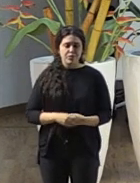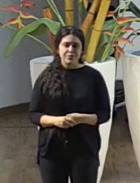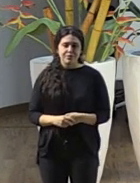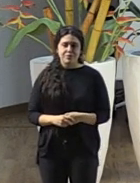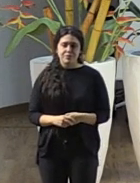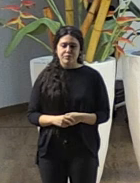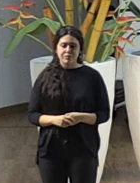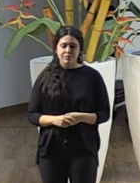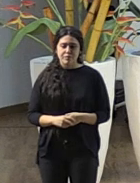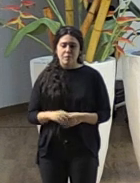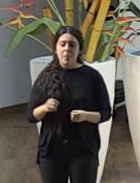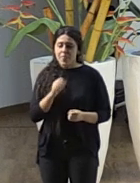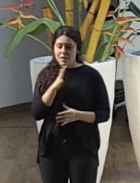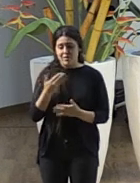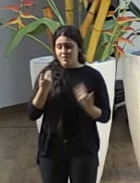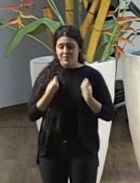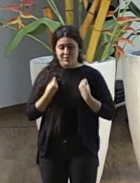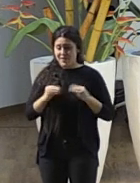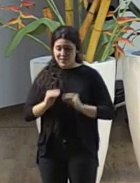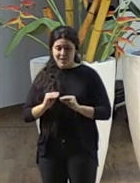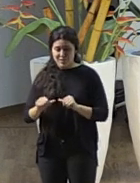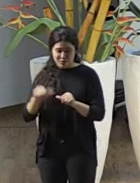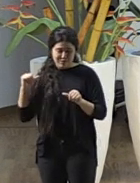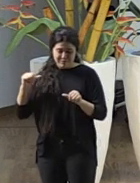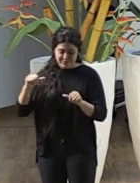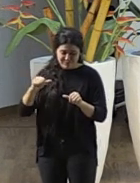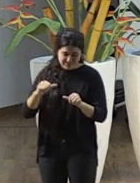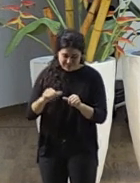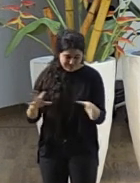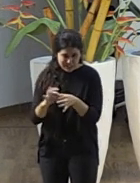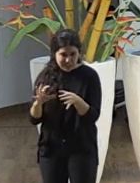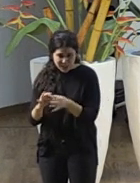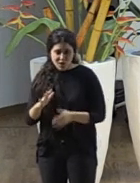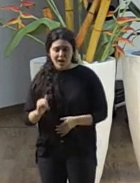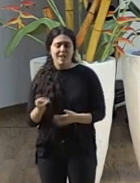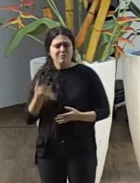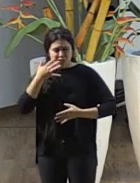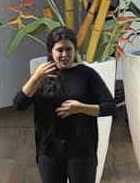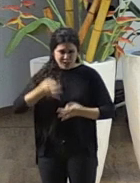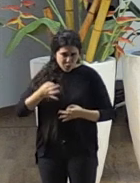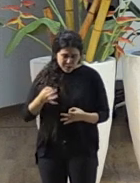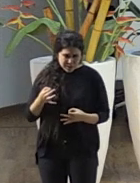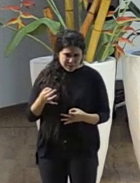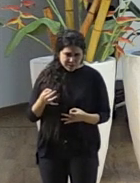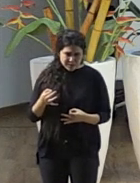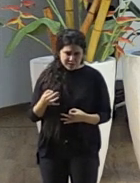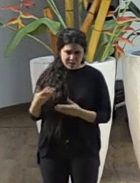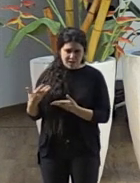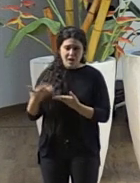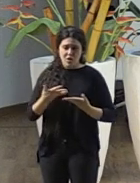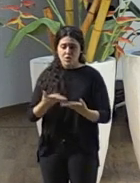Y viene de una trayectoria que tiene mucho que ver con eso y seguramente nos puedas, para ayudar a la gente